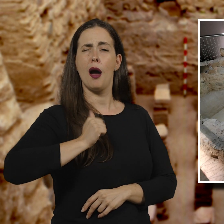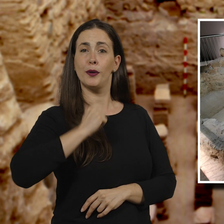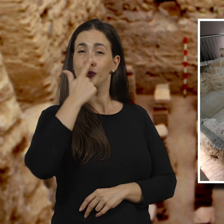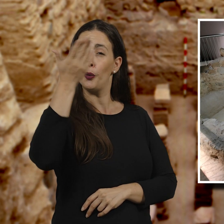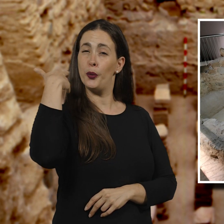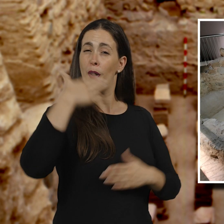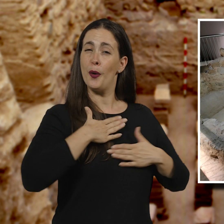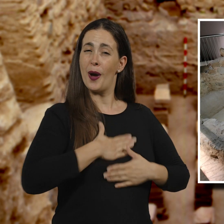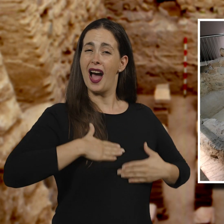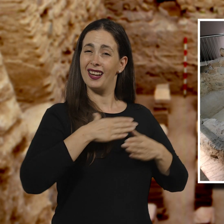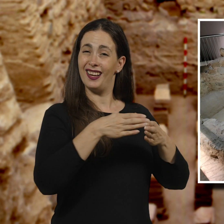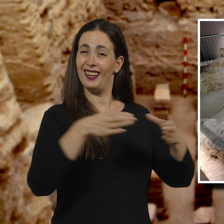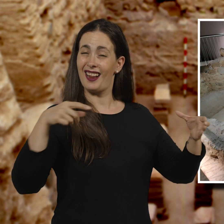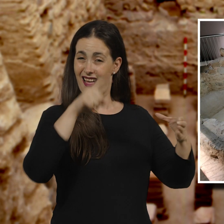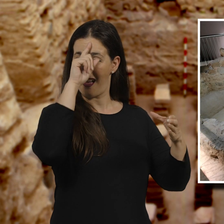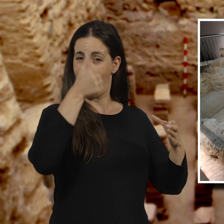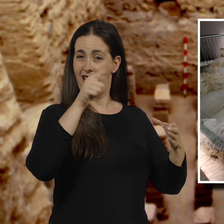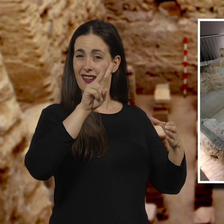aprofitant l'antiga banyera, Alveus, d'aigua freda.